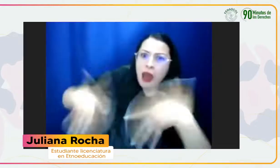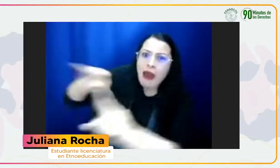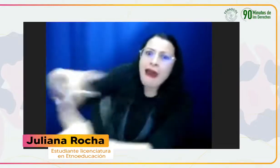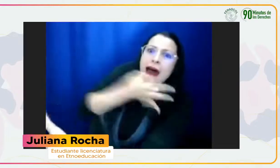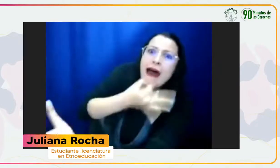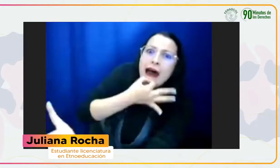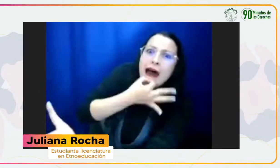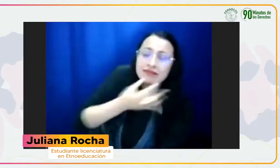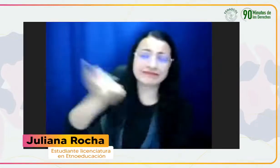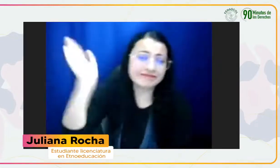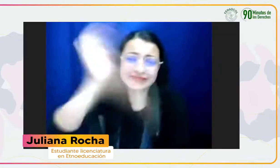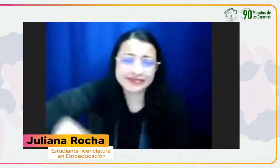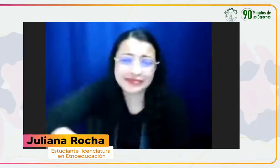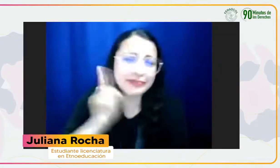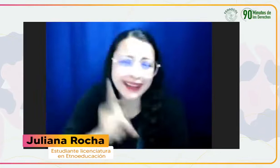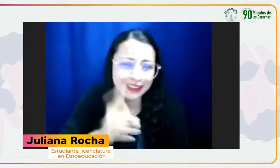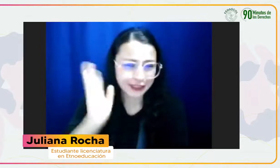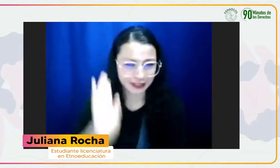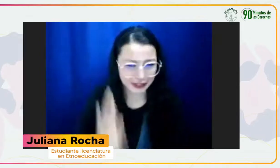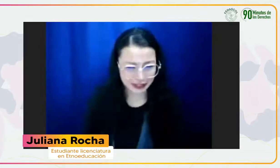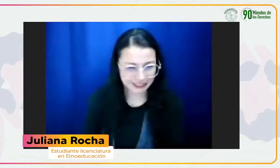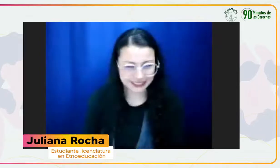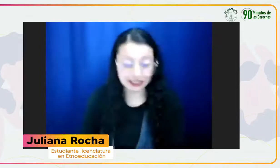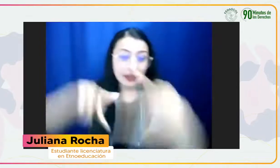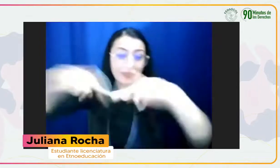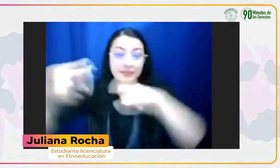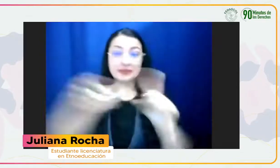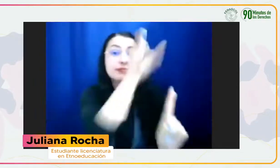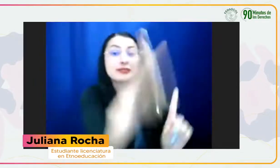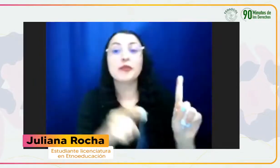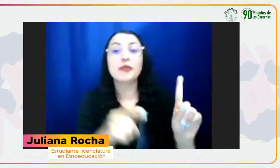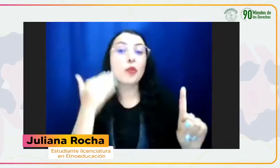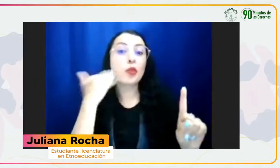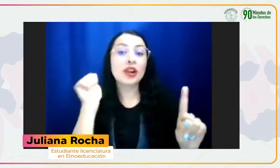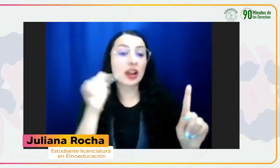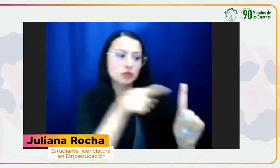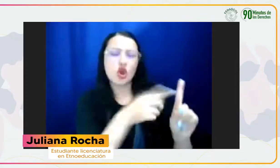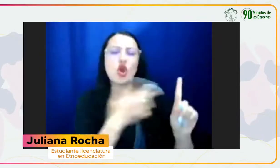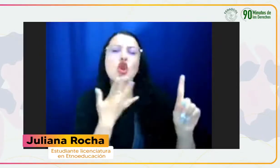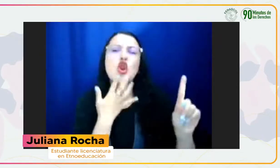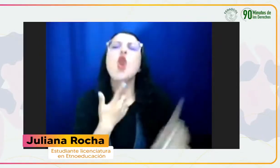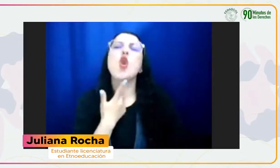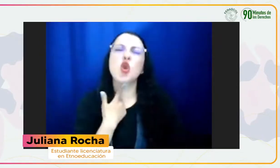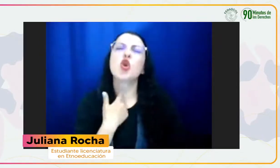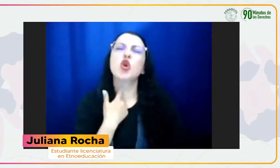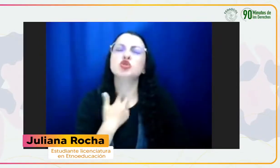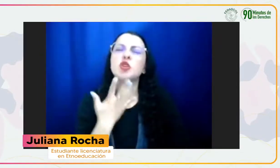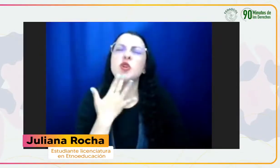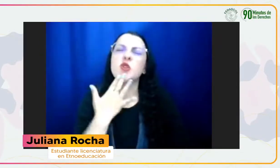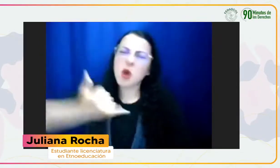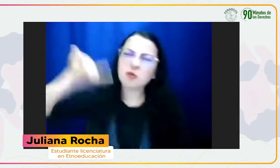azul. No, ahora vemos a hombres que usan otros colores y ya no es que, ay, es gay porque usa determinados colores,